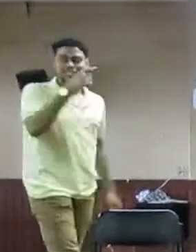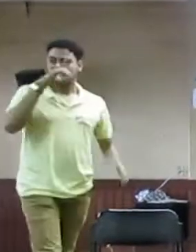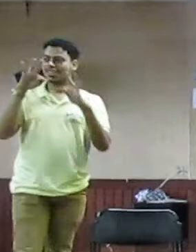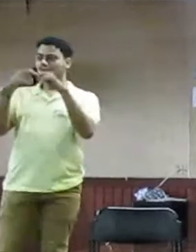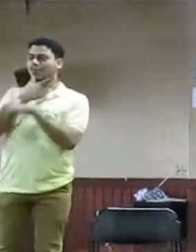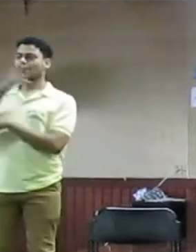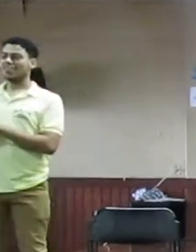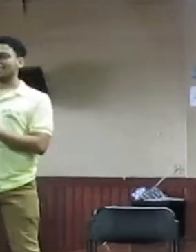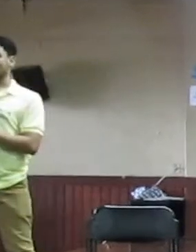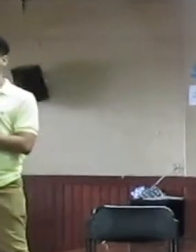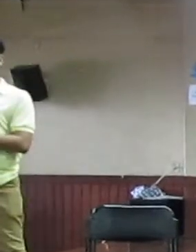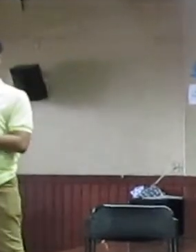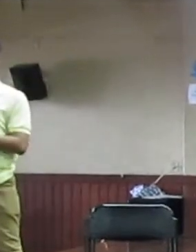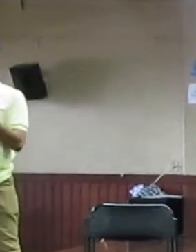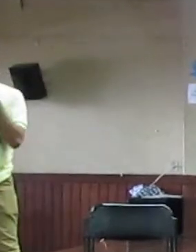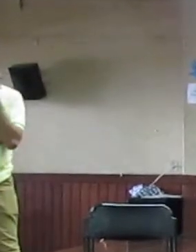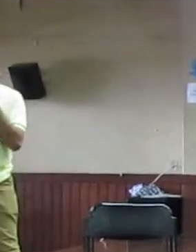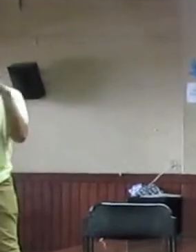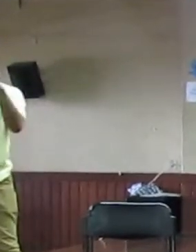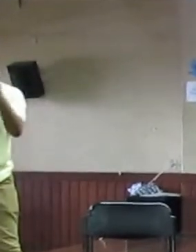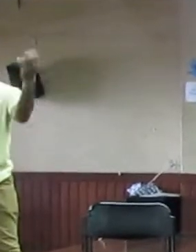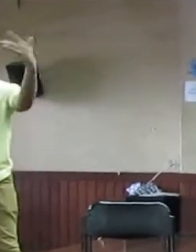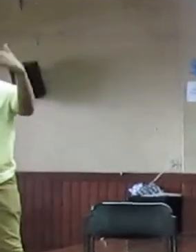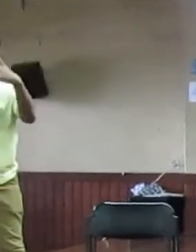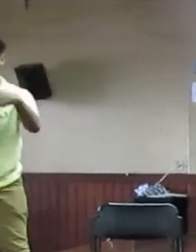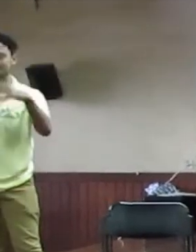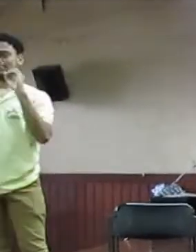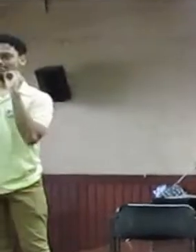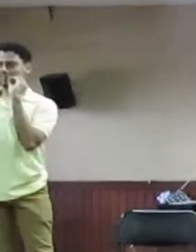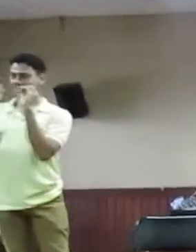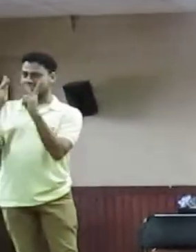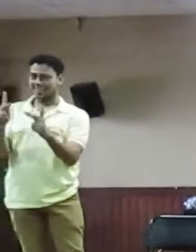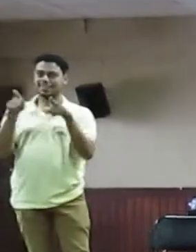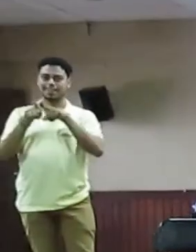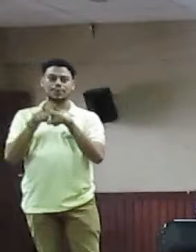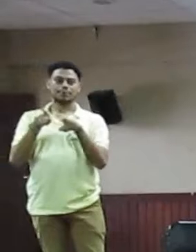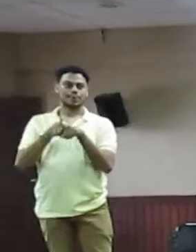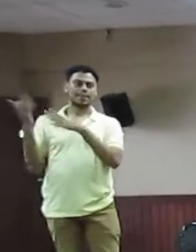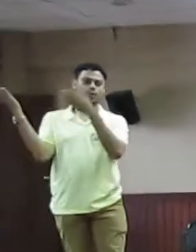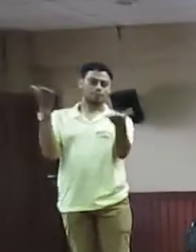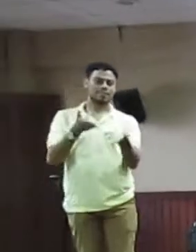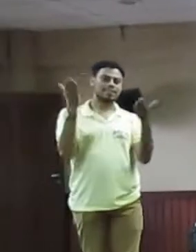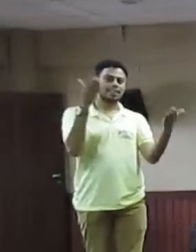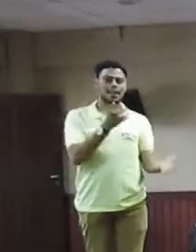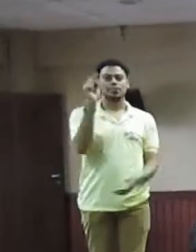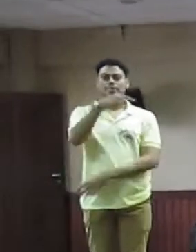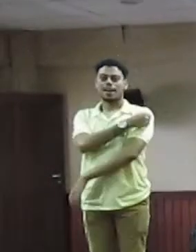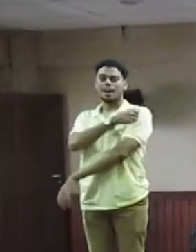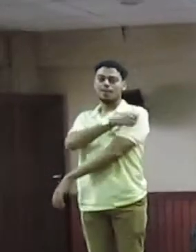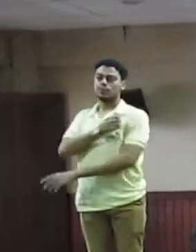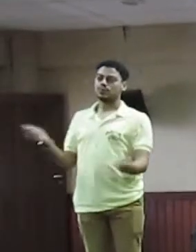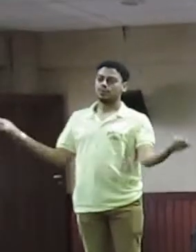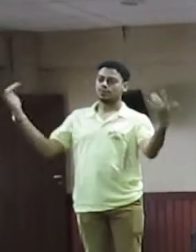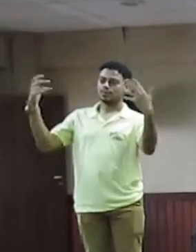Eu queria agradecer a todos vocês, né, aos convidados, aos